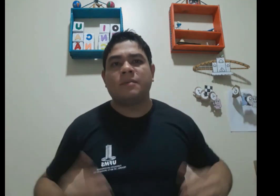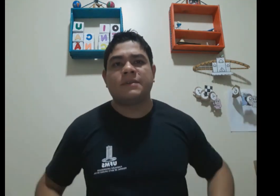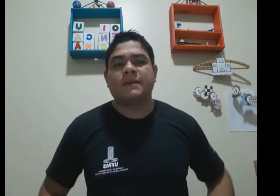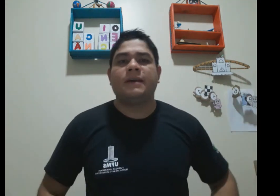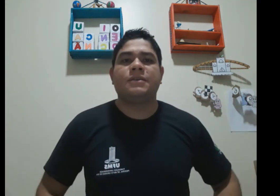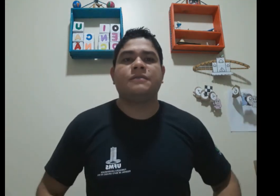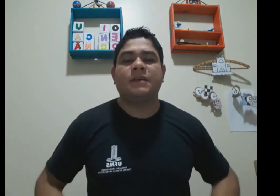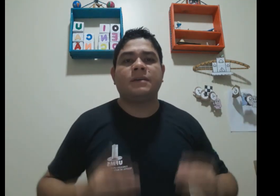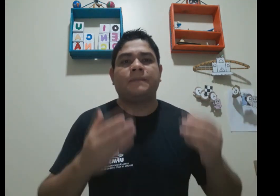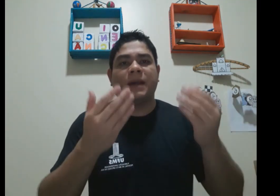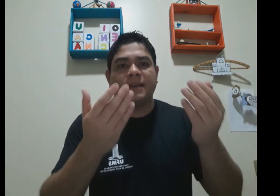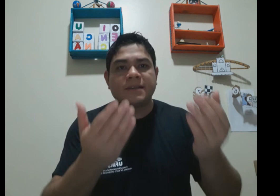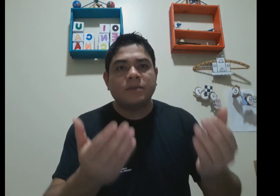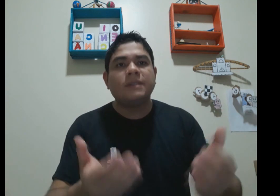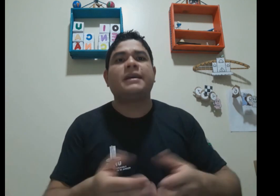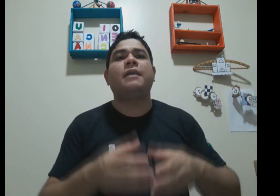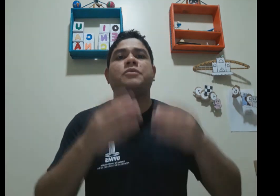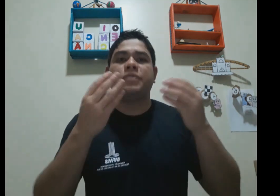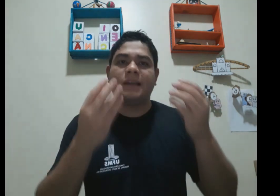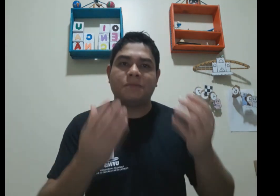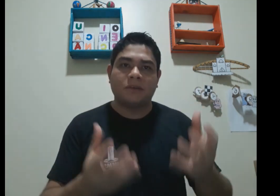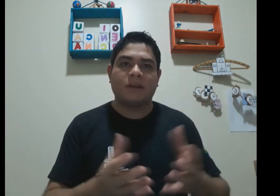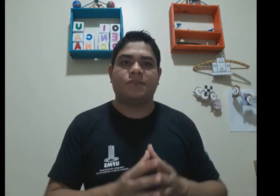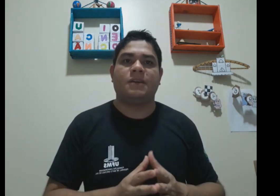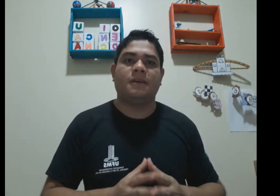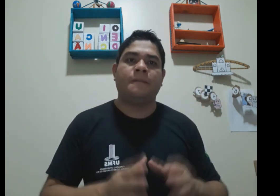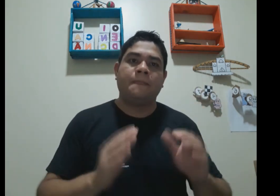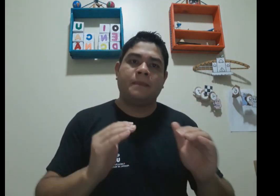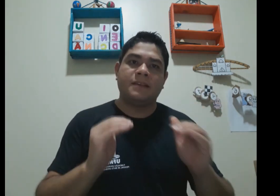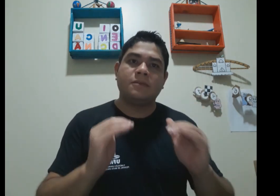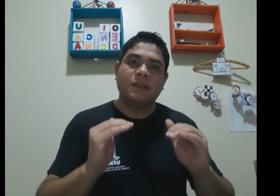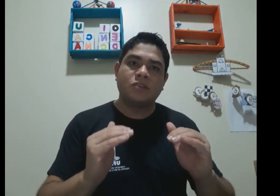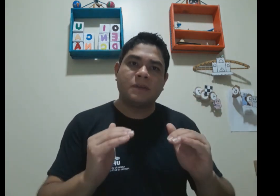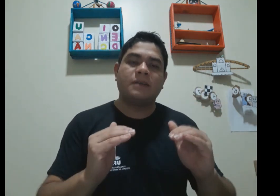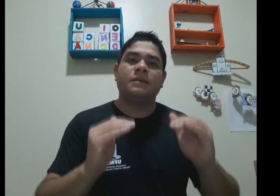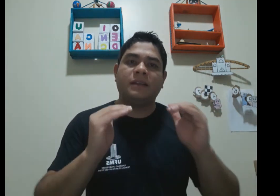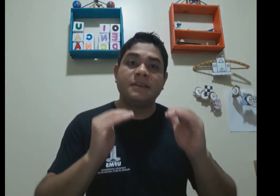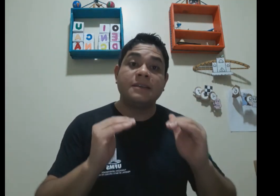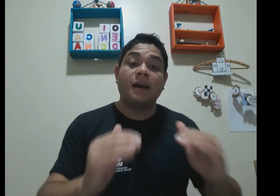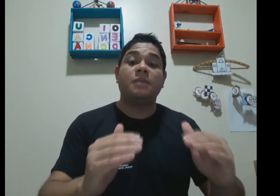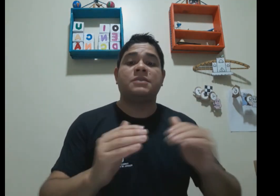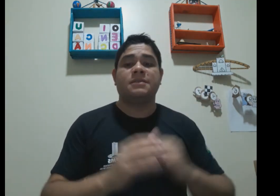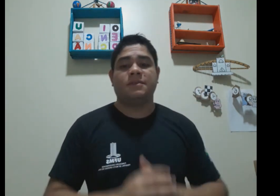formas de ver a relação do intérprete, o intérprete educacional. Esse é um texto para iniciarmos essa